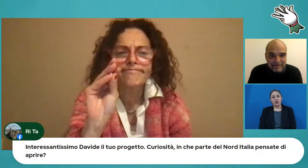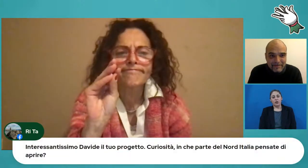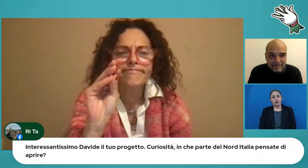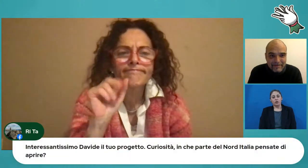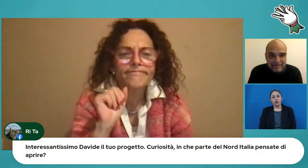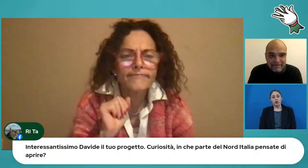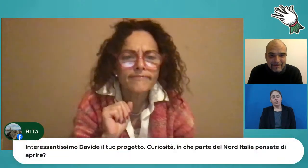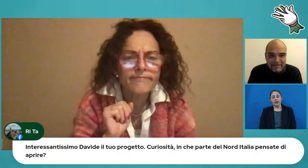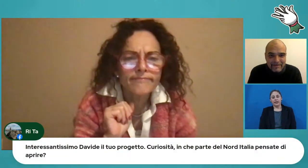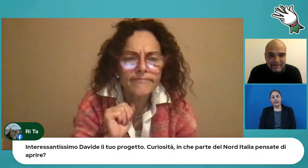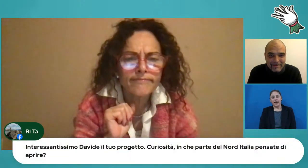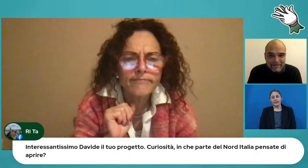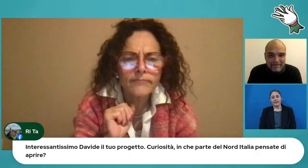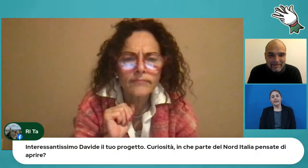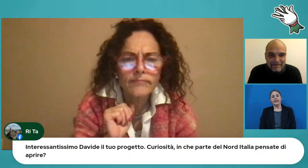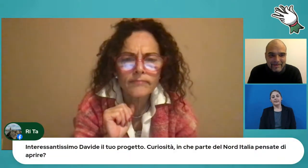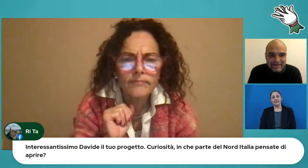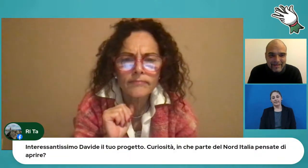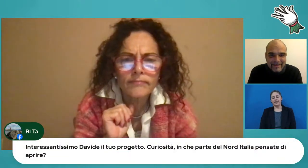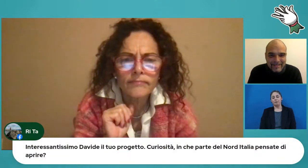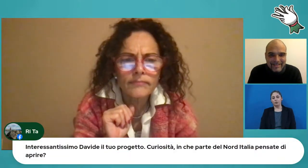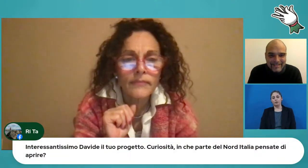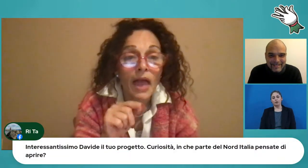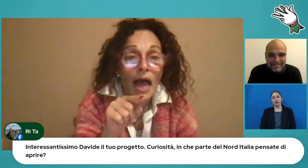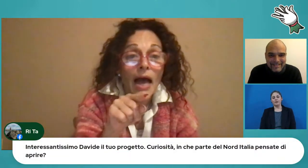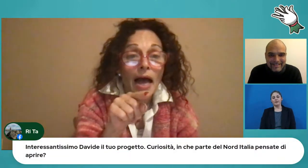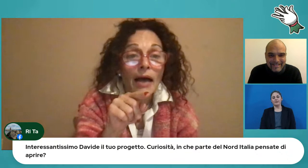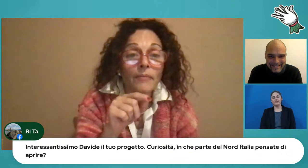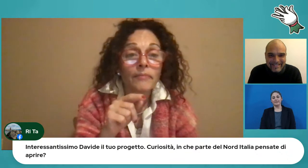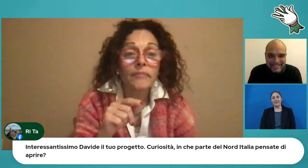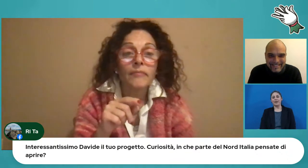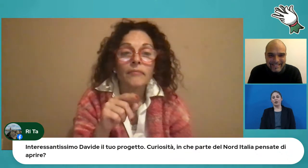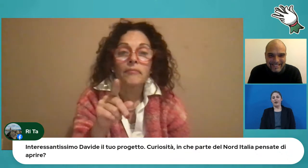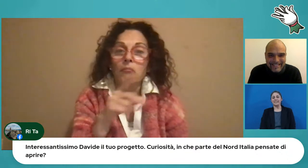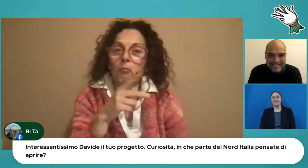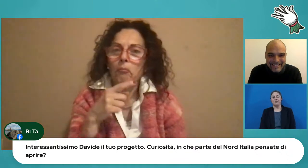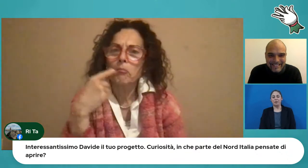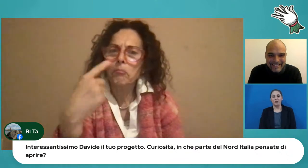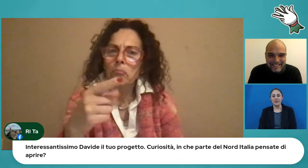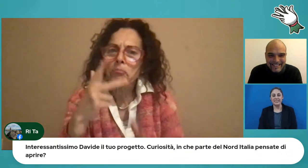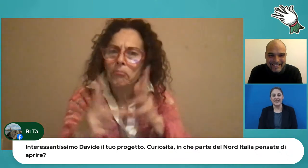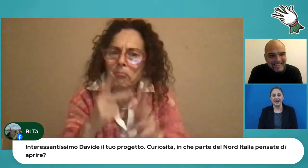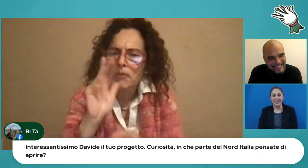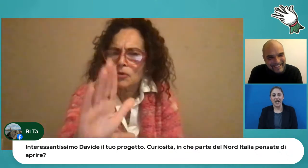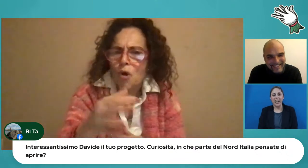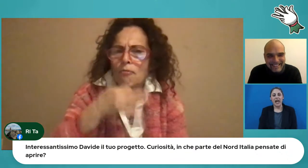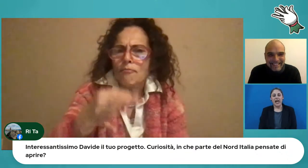C'è qualcuno che chiede, appunto, eccola qua, sì, proprio questa.